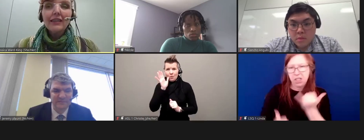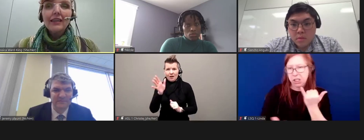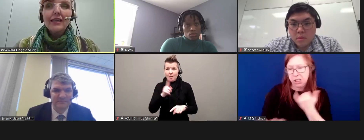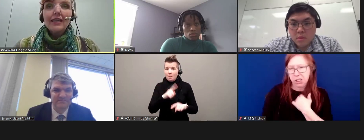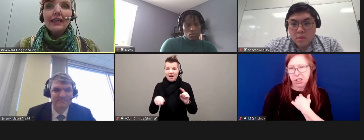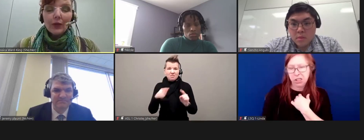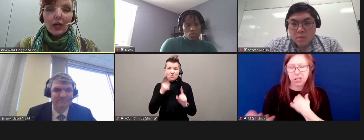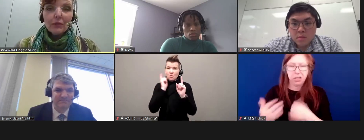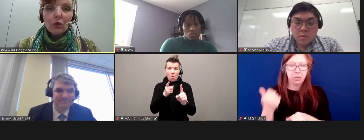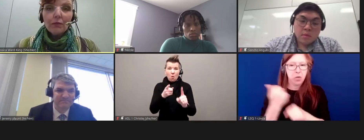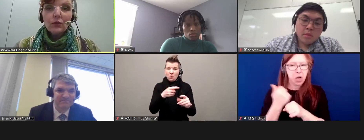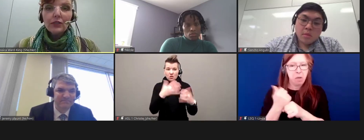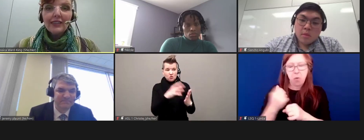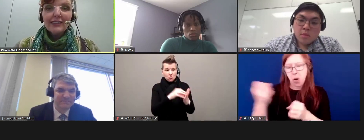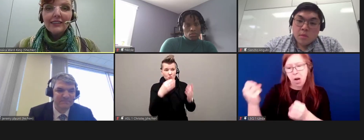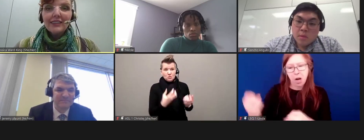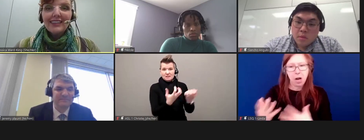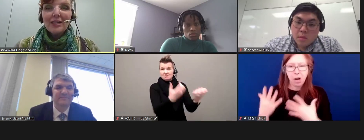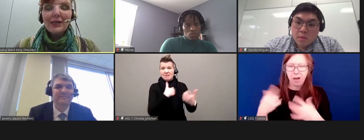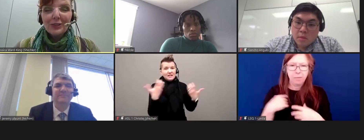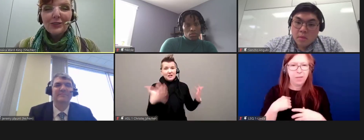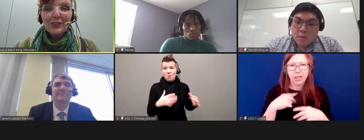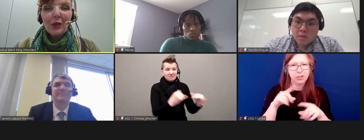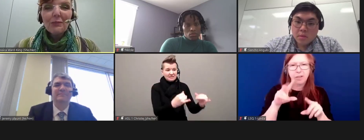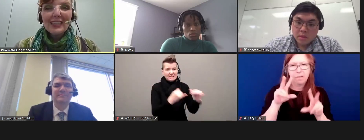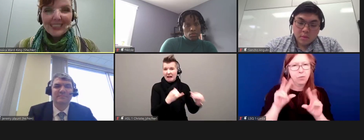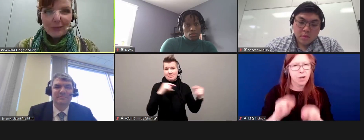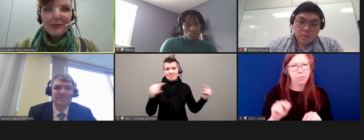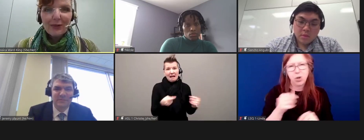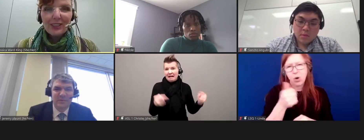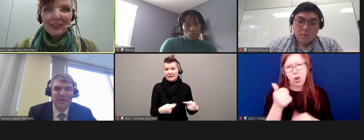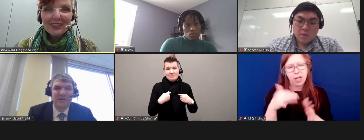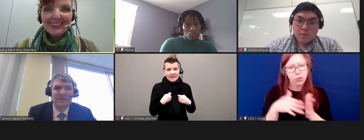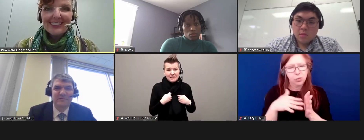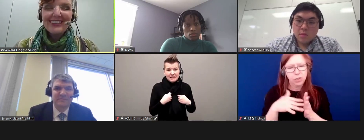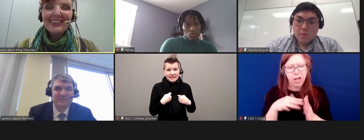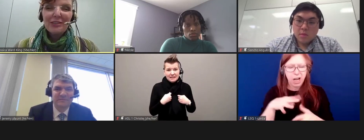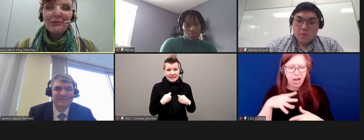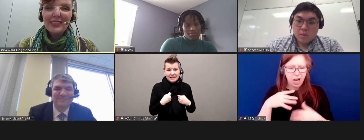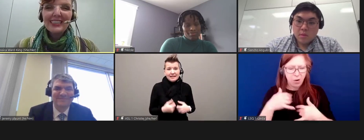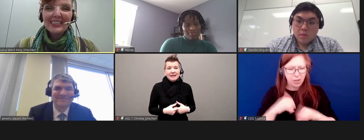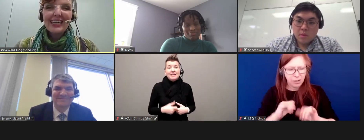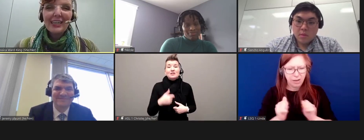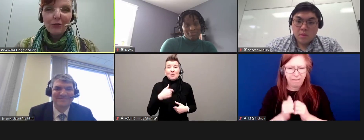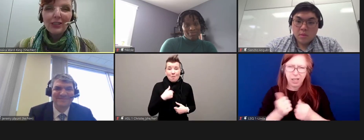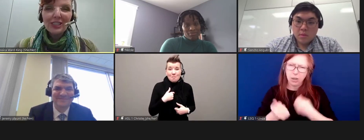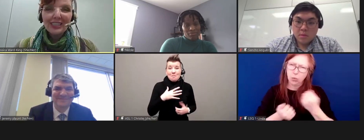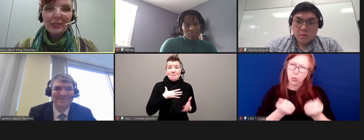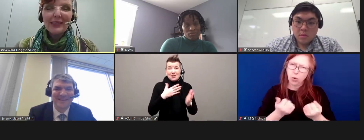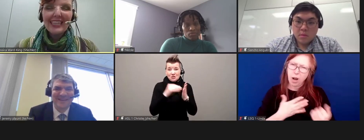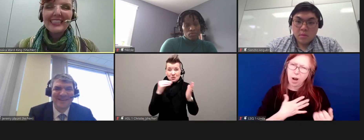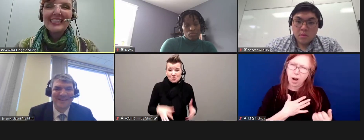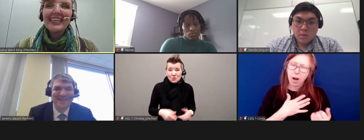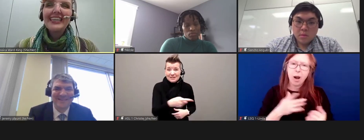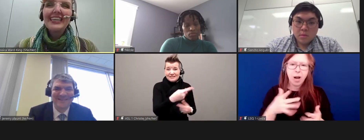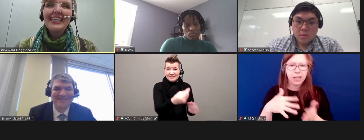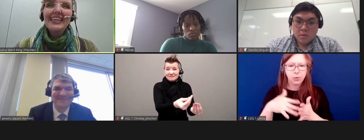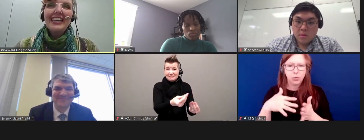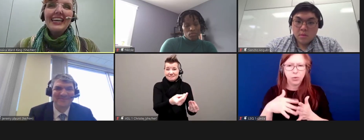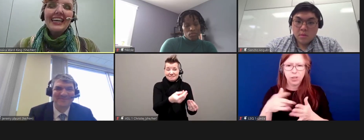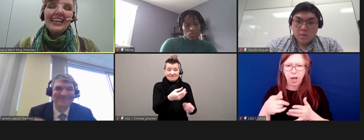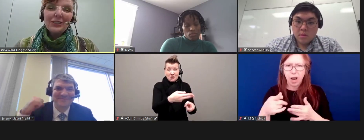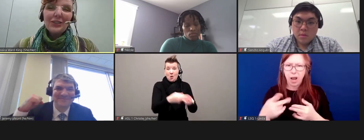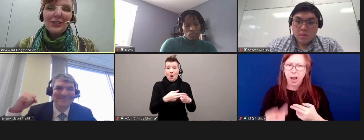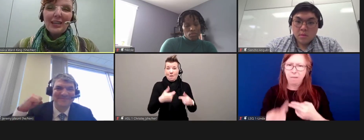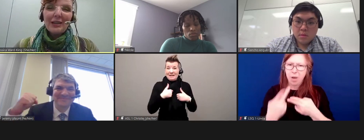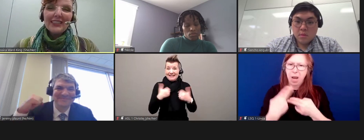mon emploi, mais je ne voulais pas que d'autres étudiants aient cette douleur. Mes étudiants m'ont appelée celle